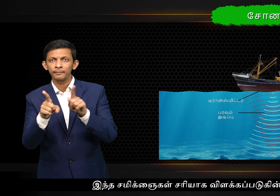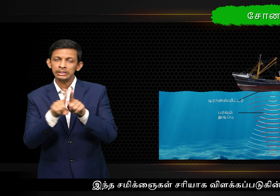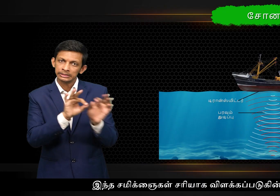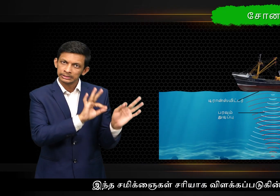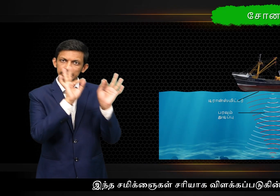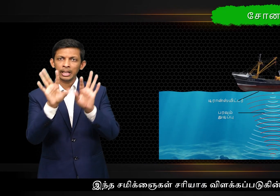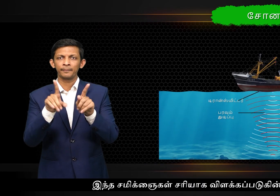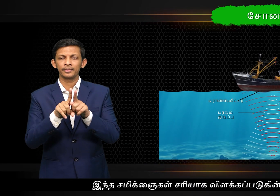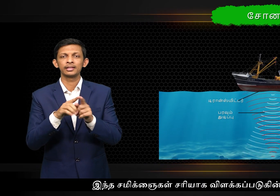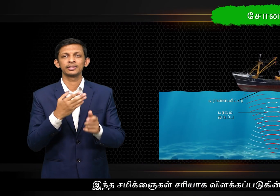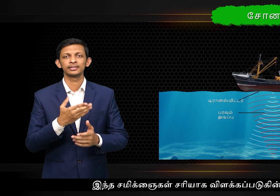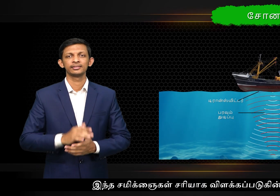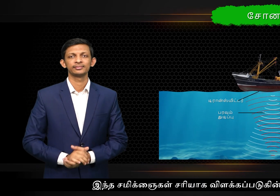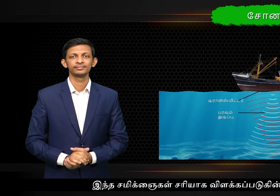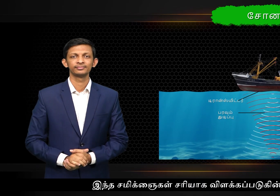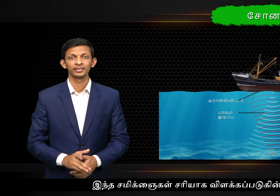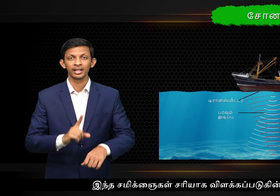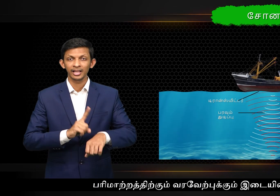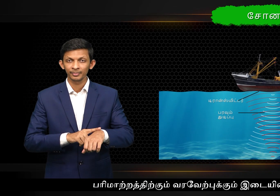சரியாக விளக்கப்படுகின்றன.